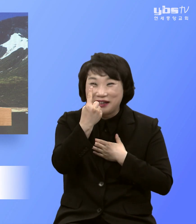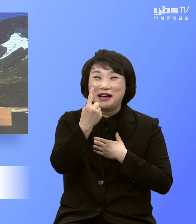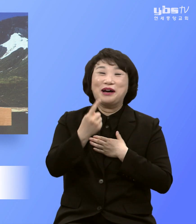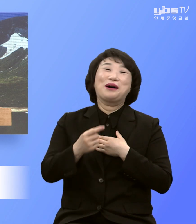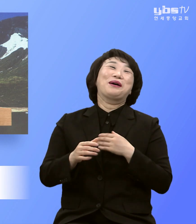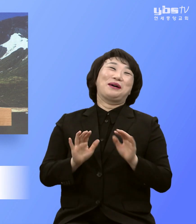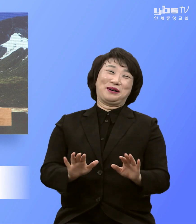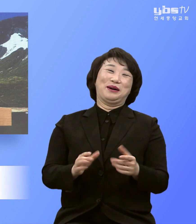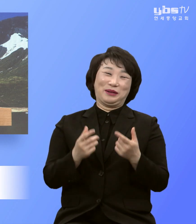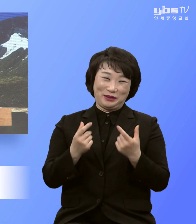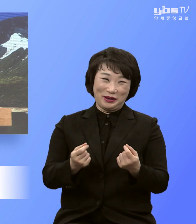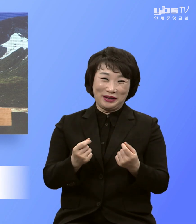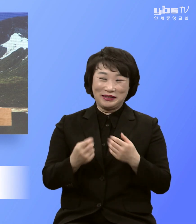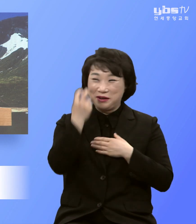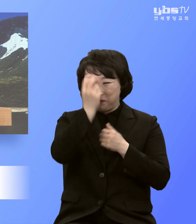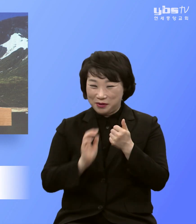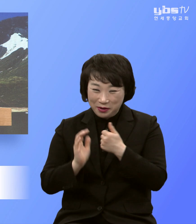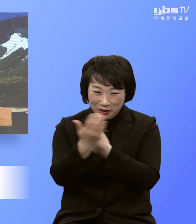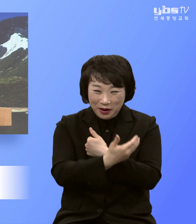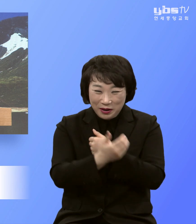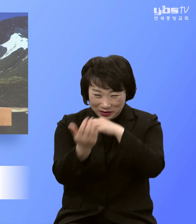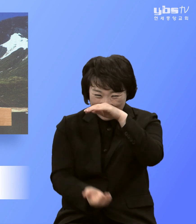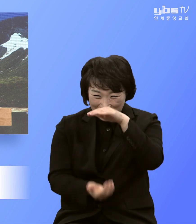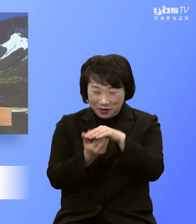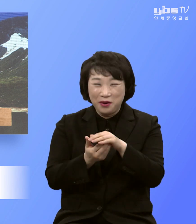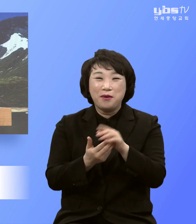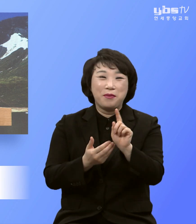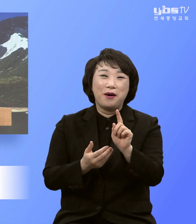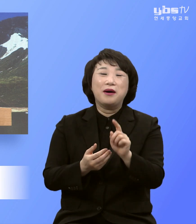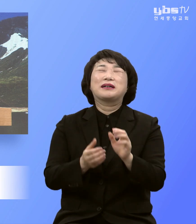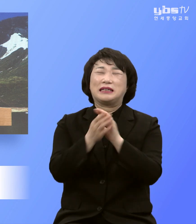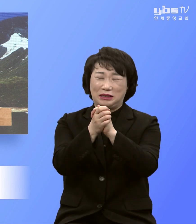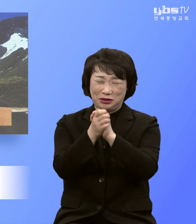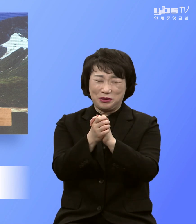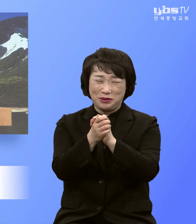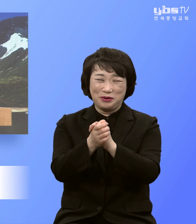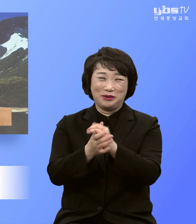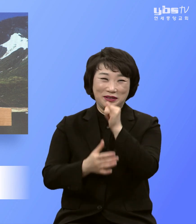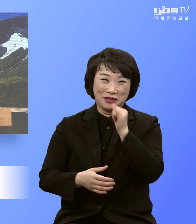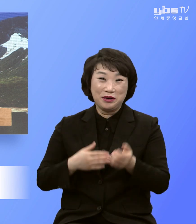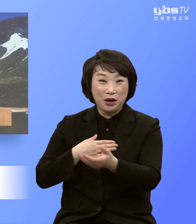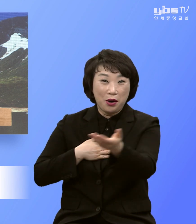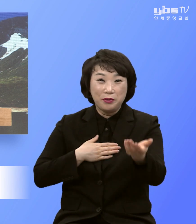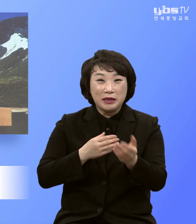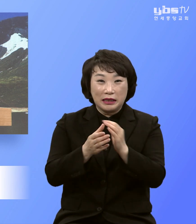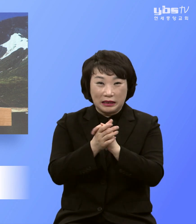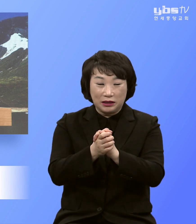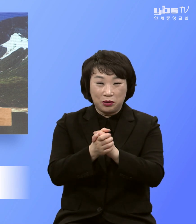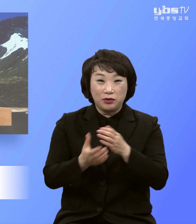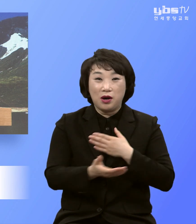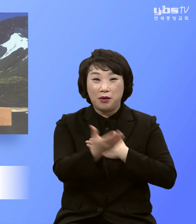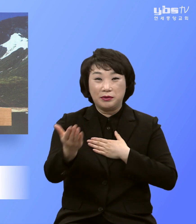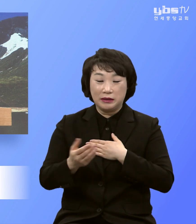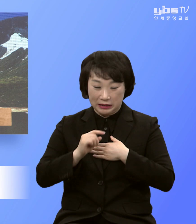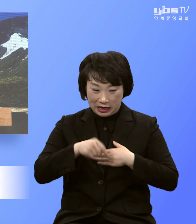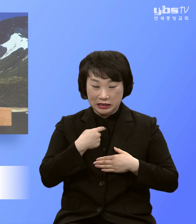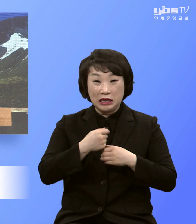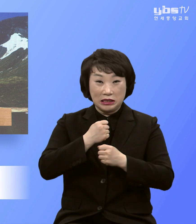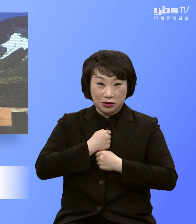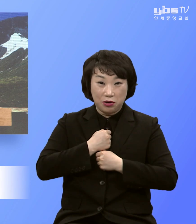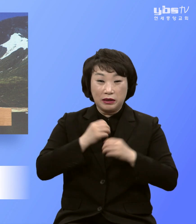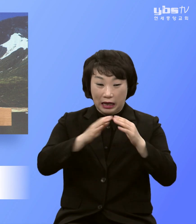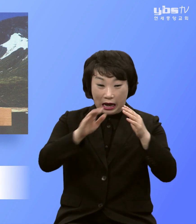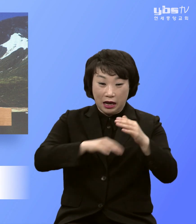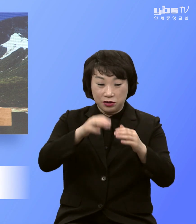파수꾼이요, 나를 보호하는 최고의 파수꾼이 기도라 이 말입니다. 여러분의 기도로 여러분을 지키고, 가정을